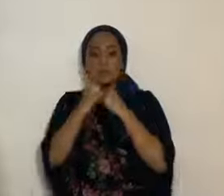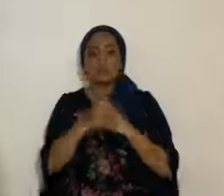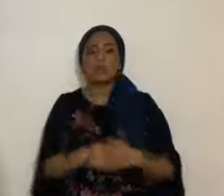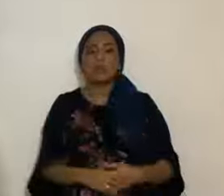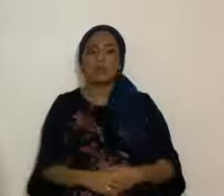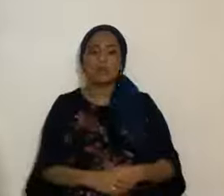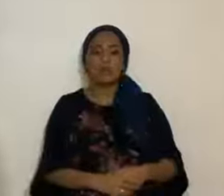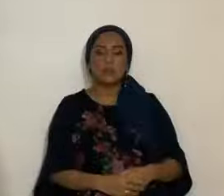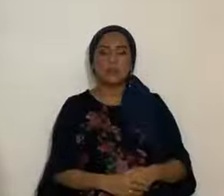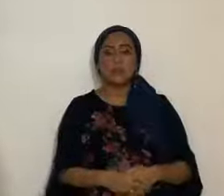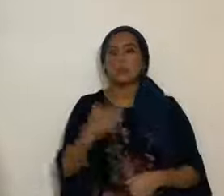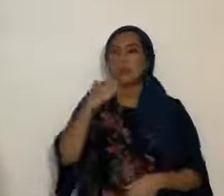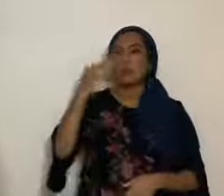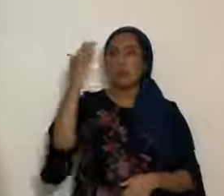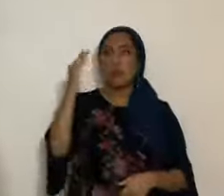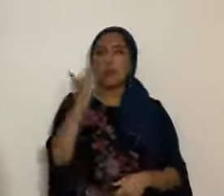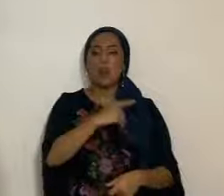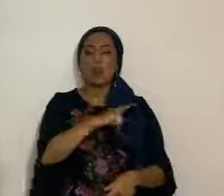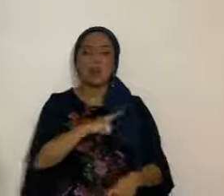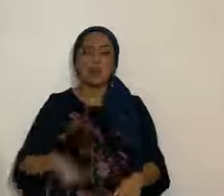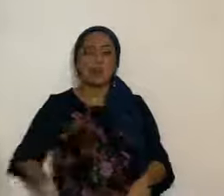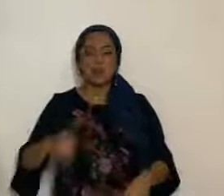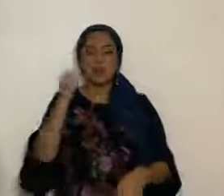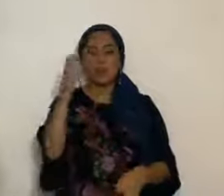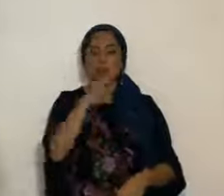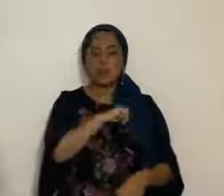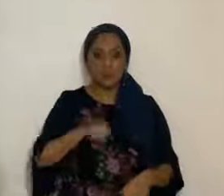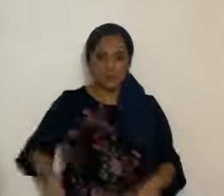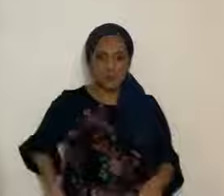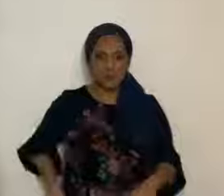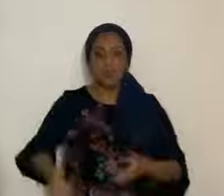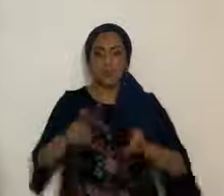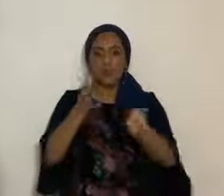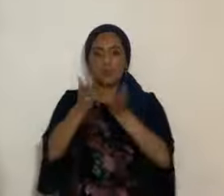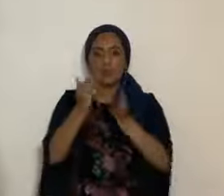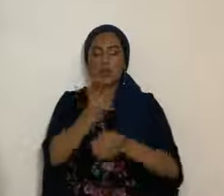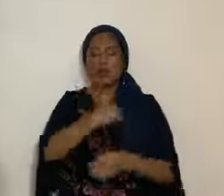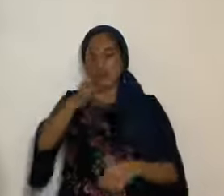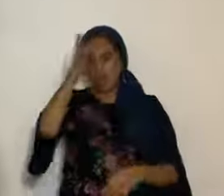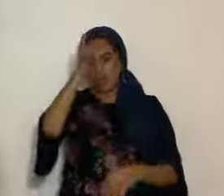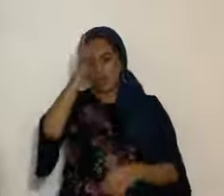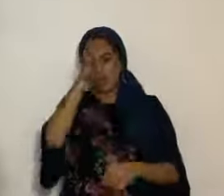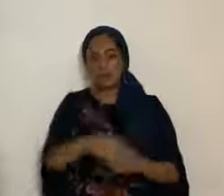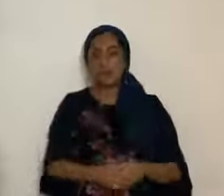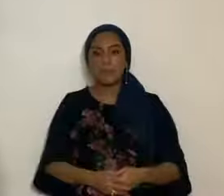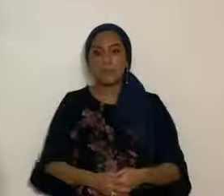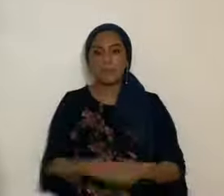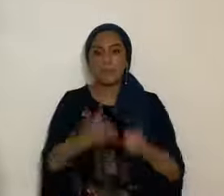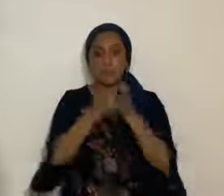por los métodos de nuestro Adón Yeshua HaMashiach de servir a nuestro Padre a través de sus